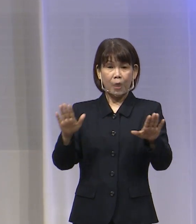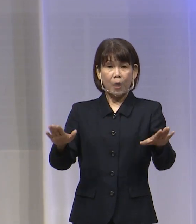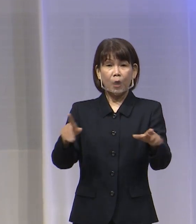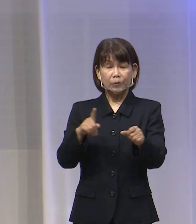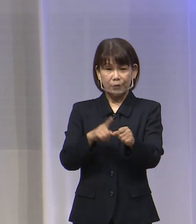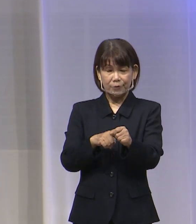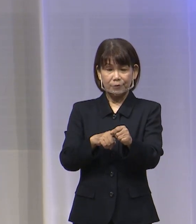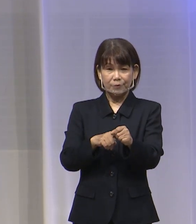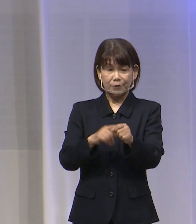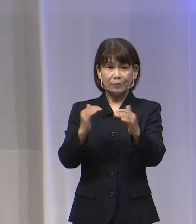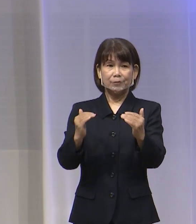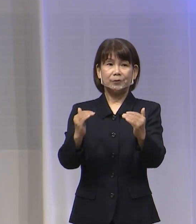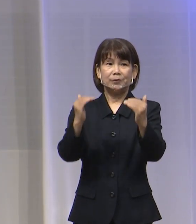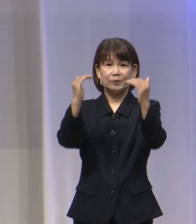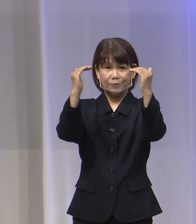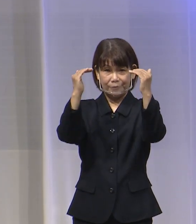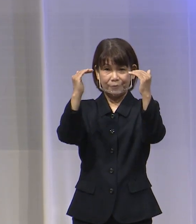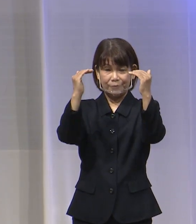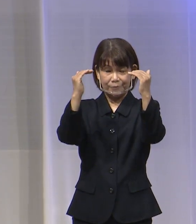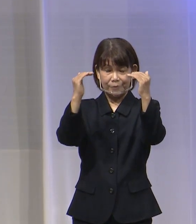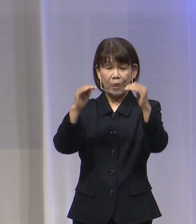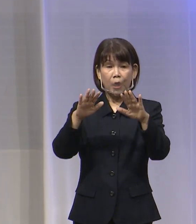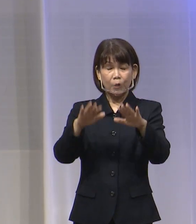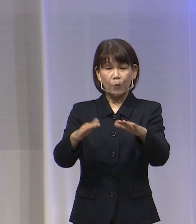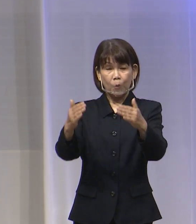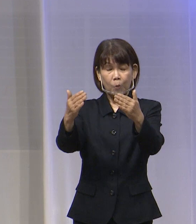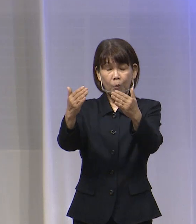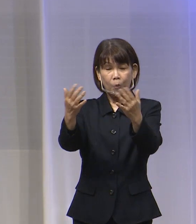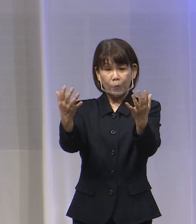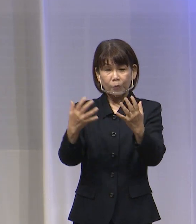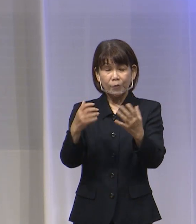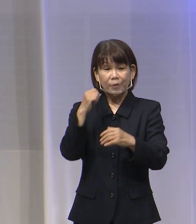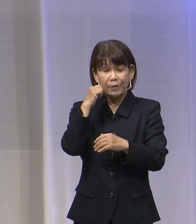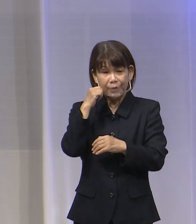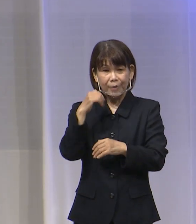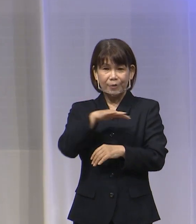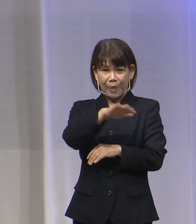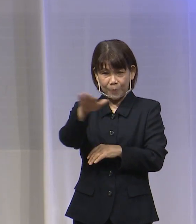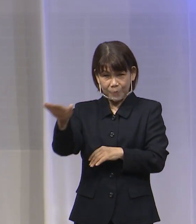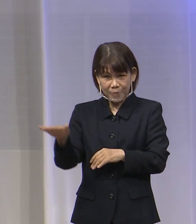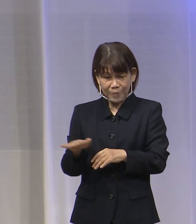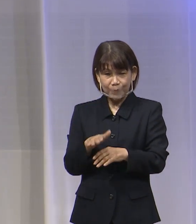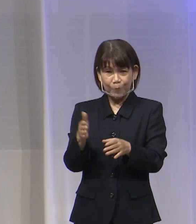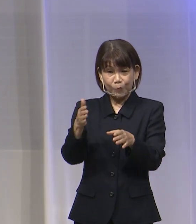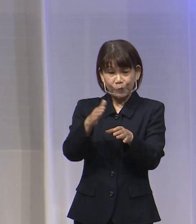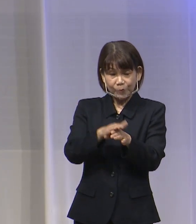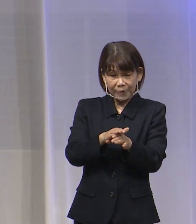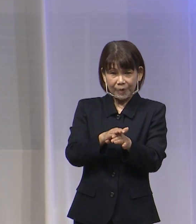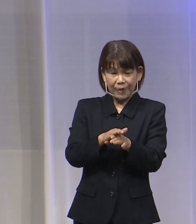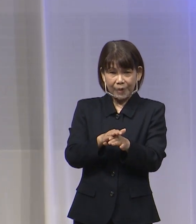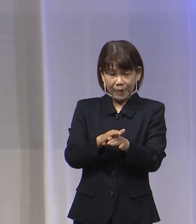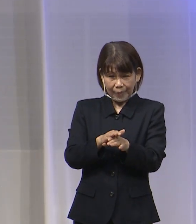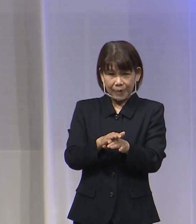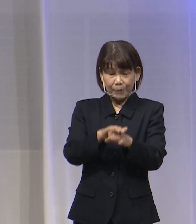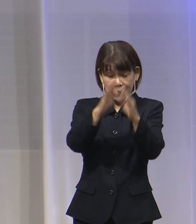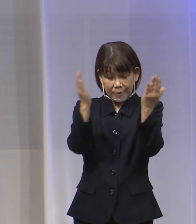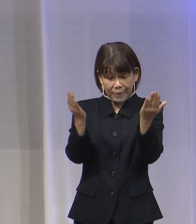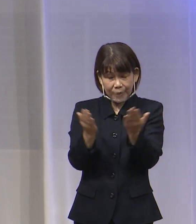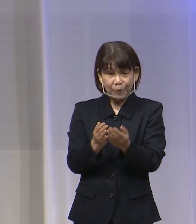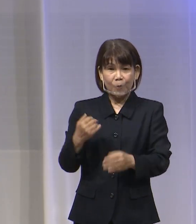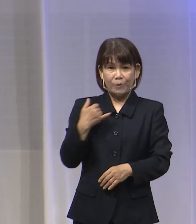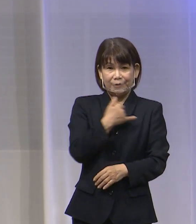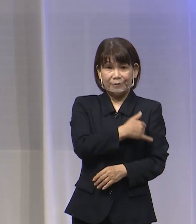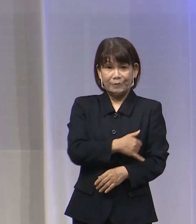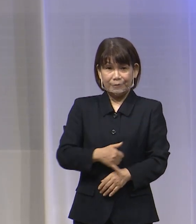成人を迎えられたこの会場にいらっしゃらない皆さんも含めて全員の人生お一人お一人の